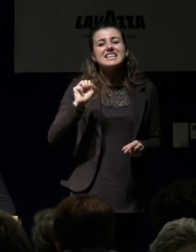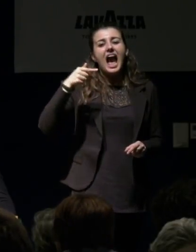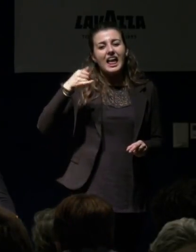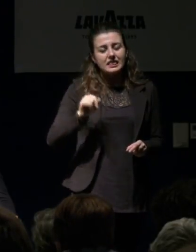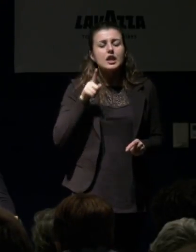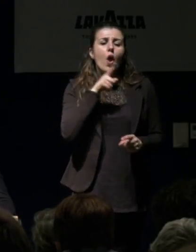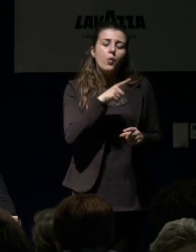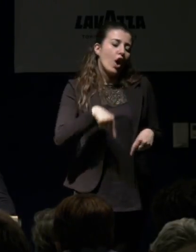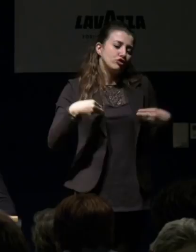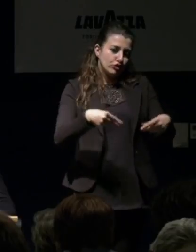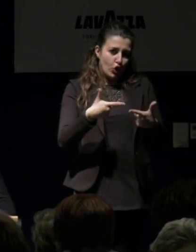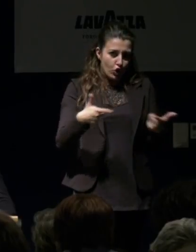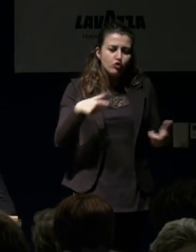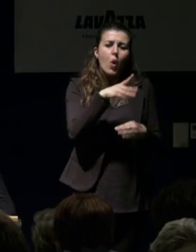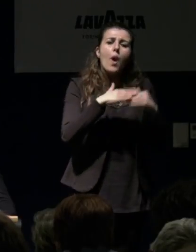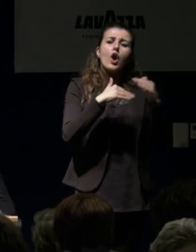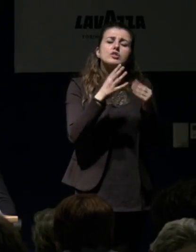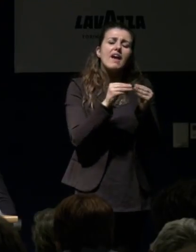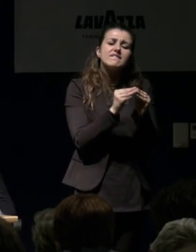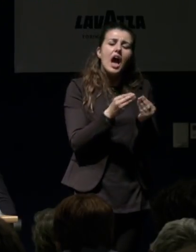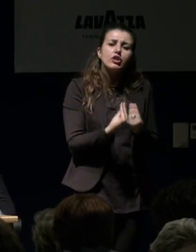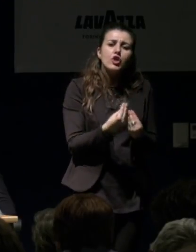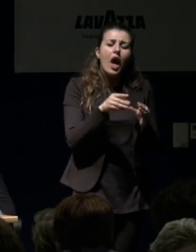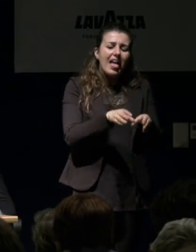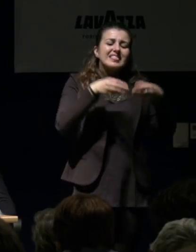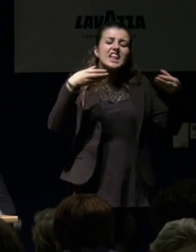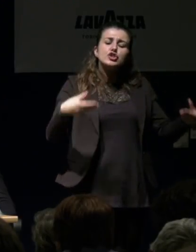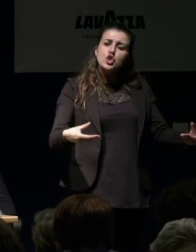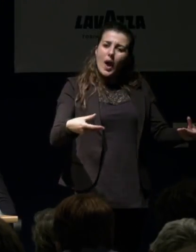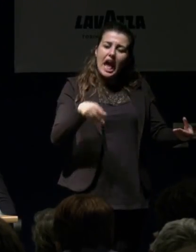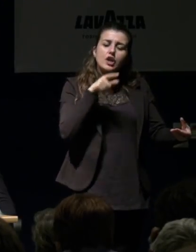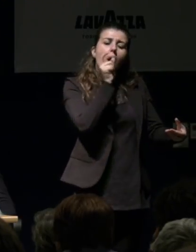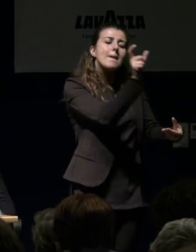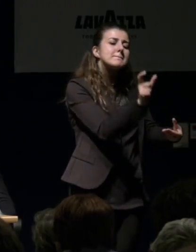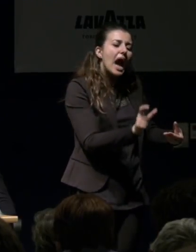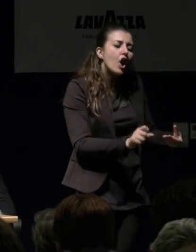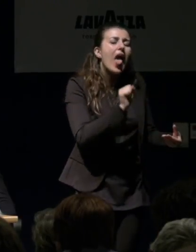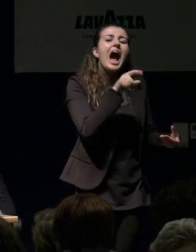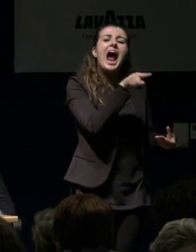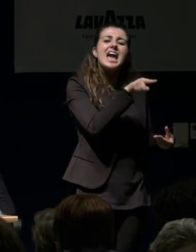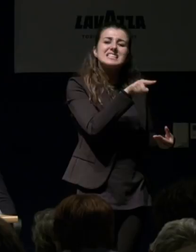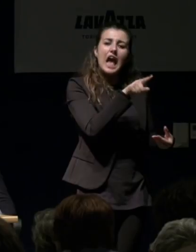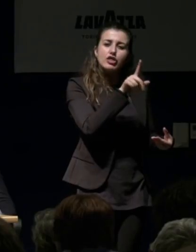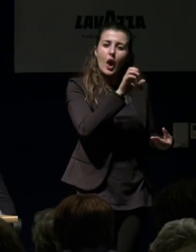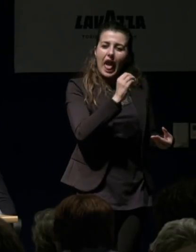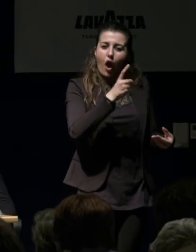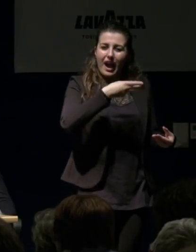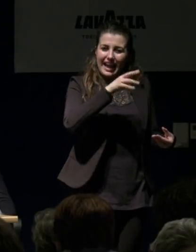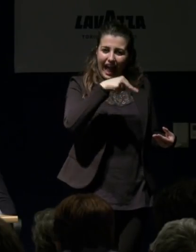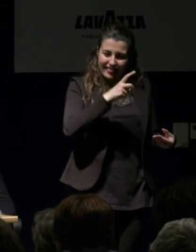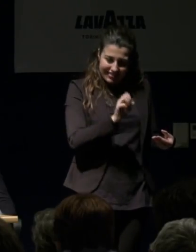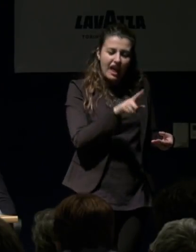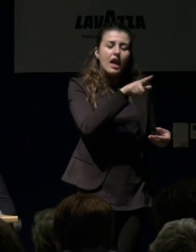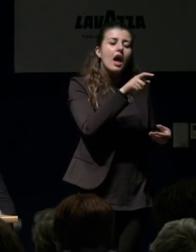costruito un dizionario delle parole di alessandro leogrande che comincia dalla ma non finisce alla z